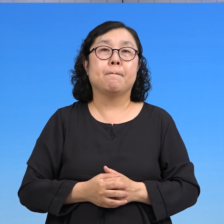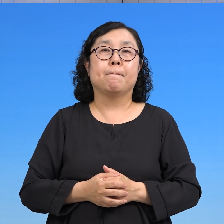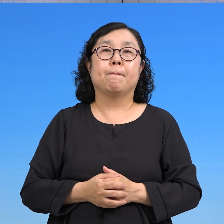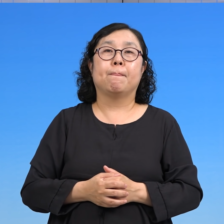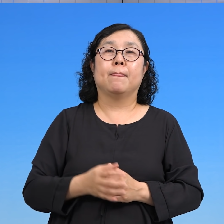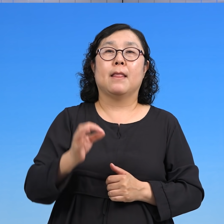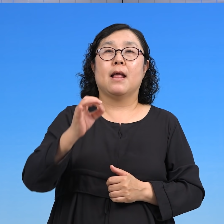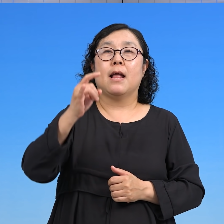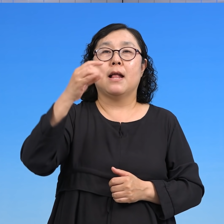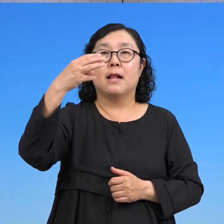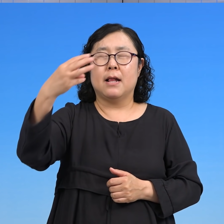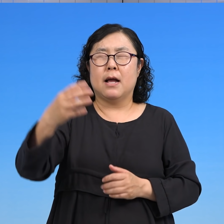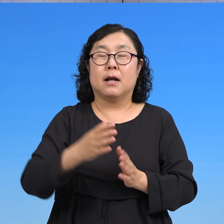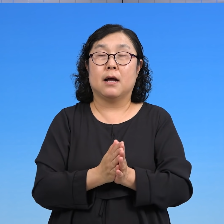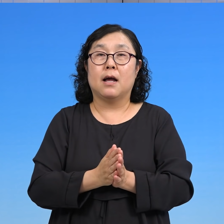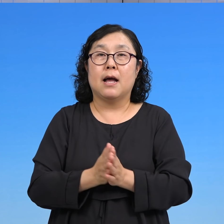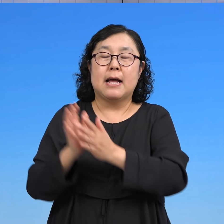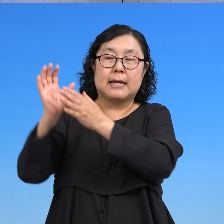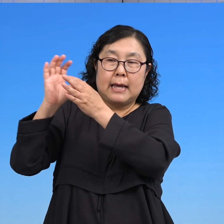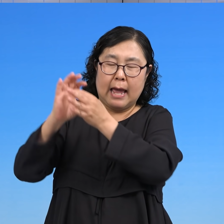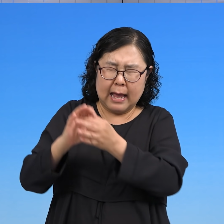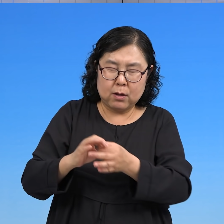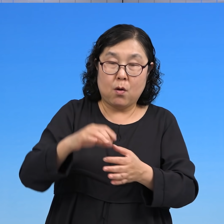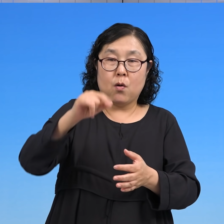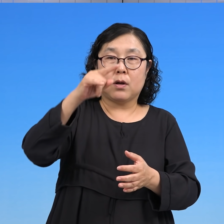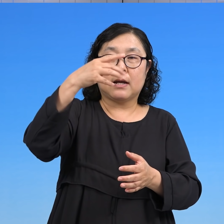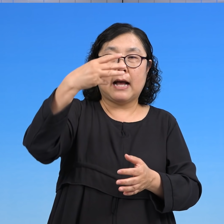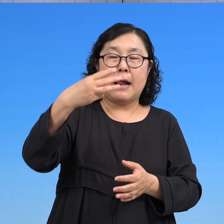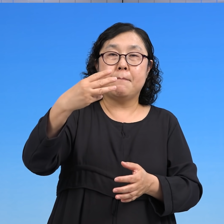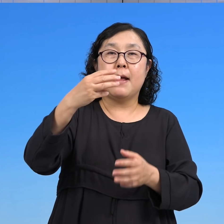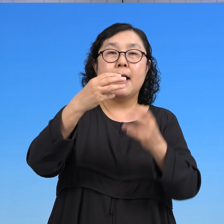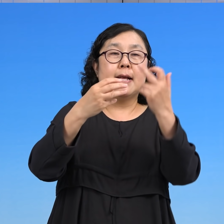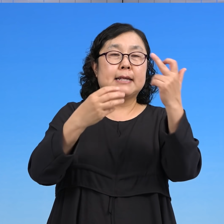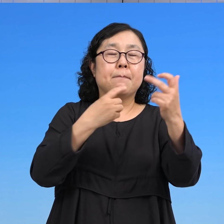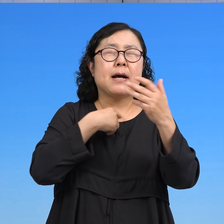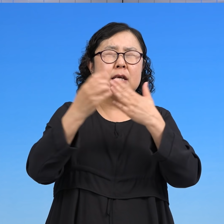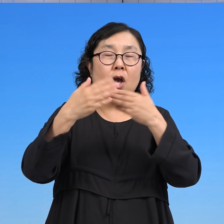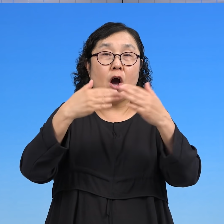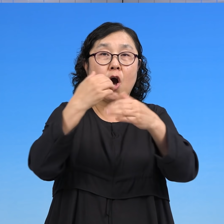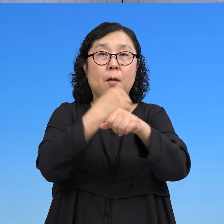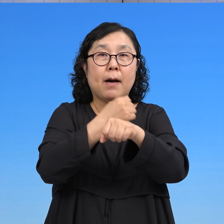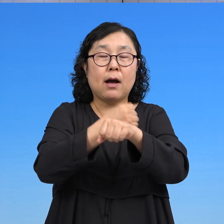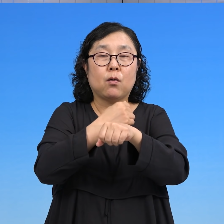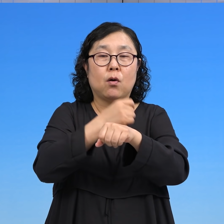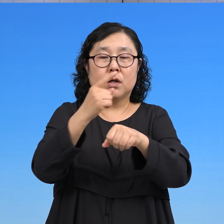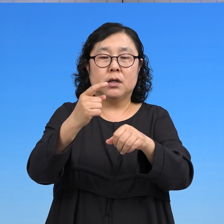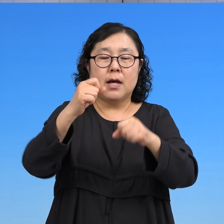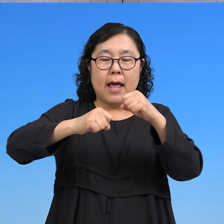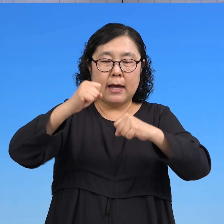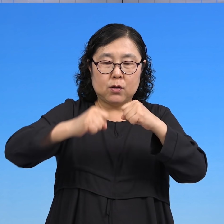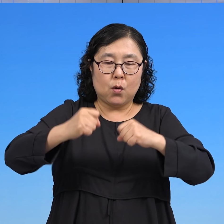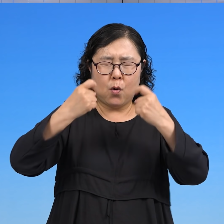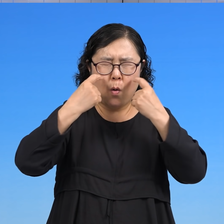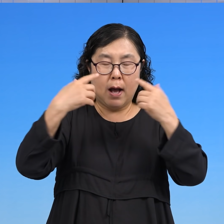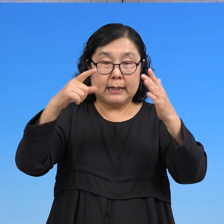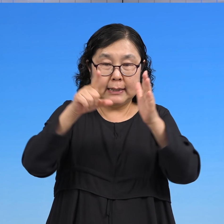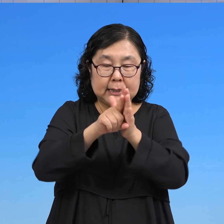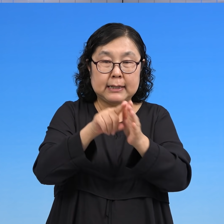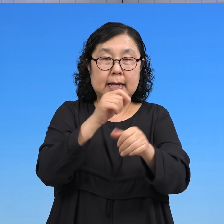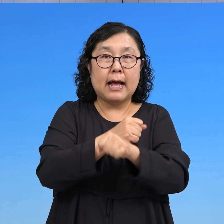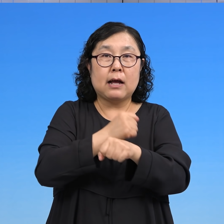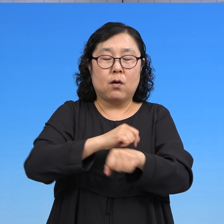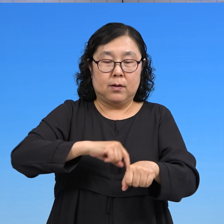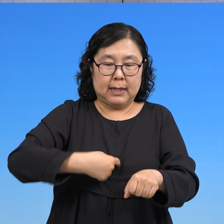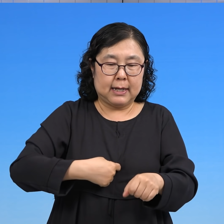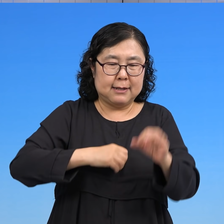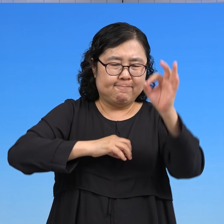해보세요. 엘리야가 막 계속 갈멜산만 경험하고 막 갈멜산을 통해서 자기 행동이 확신하고 자기 능력을